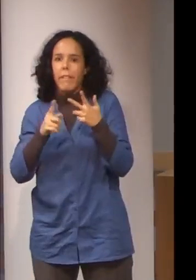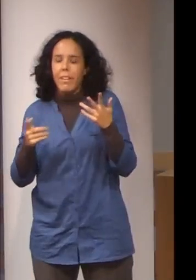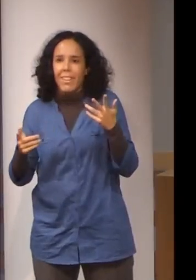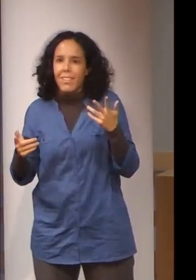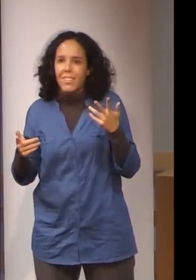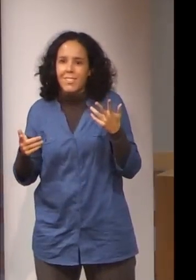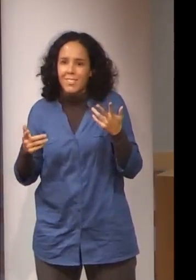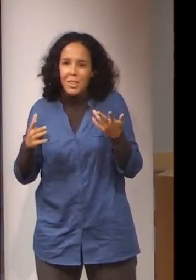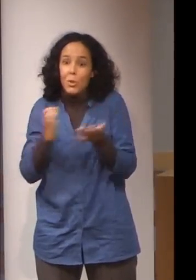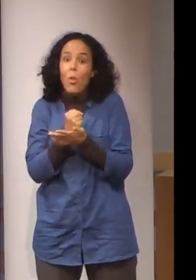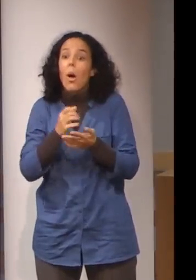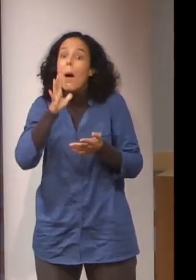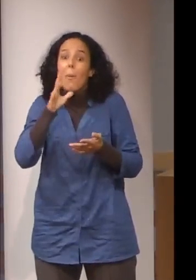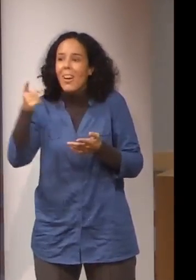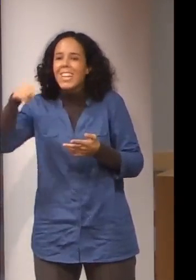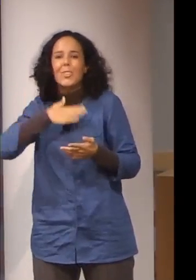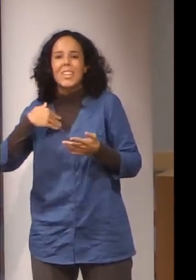conocimientos, de lenguas, etc.